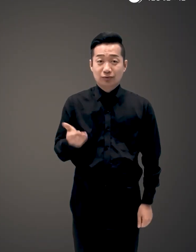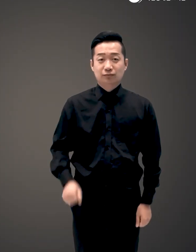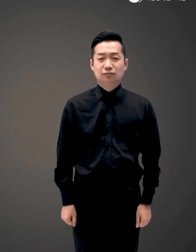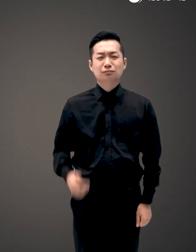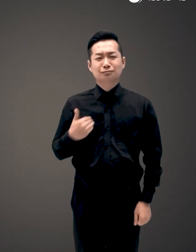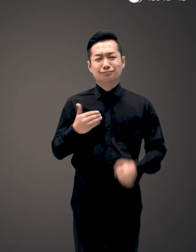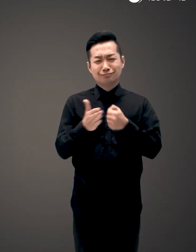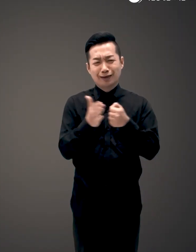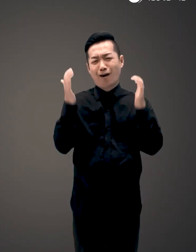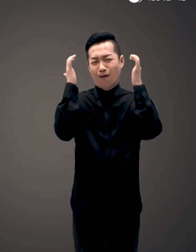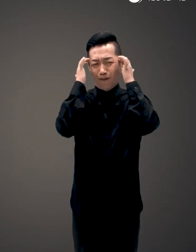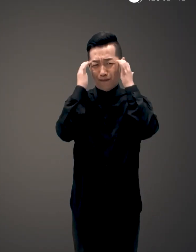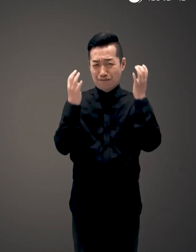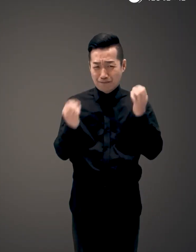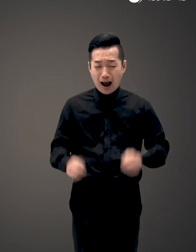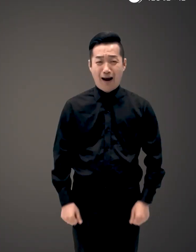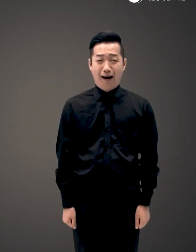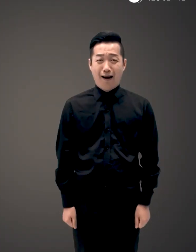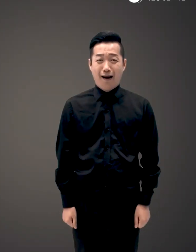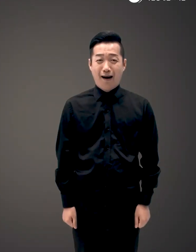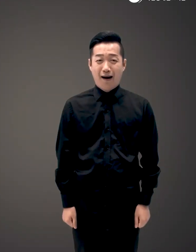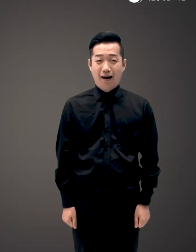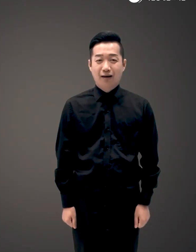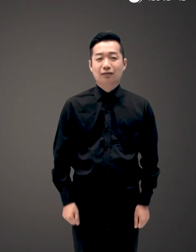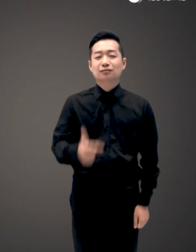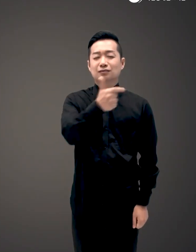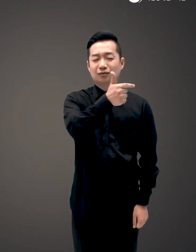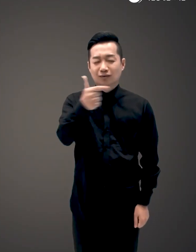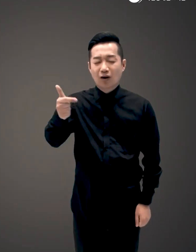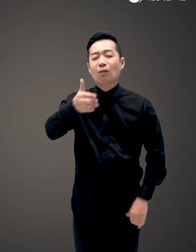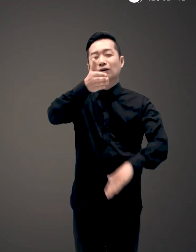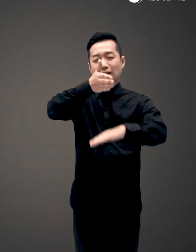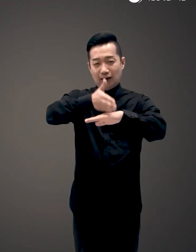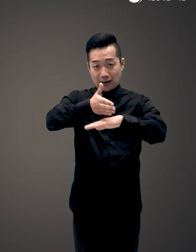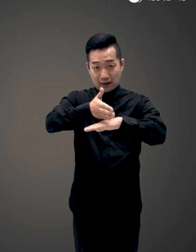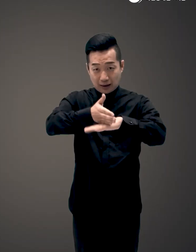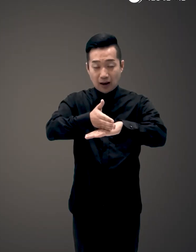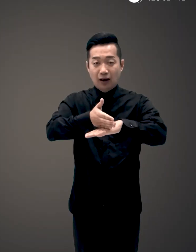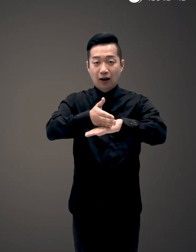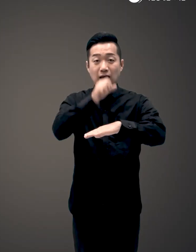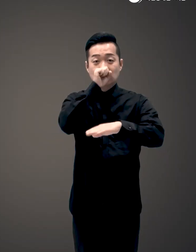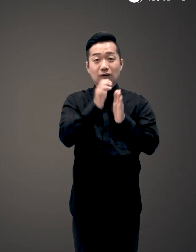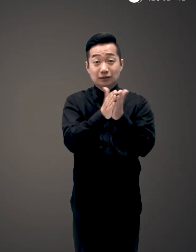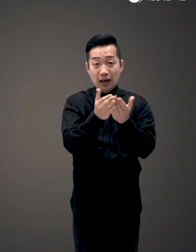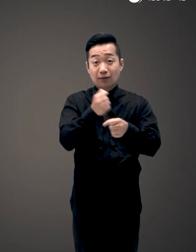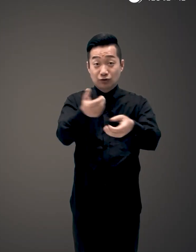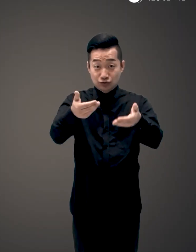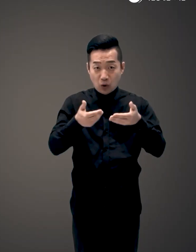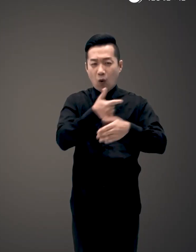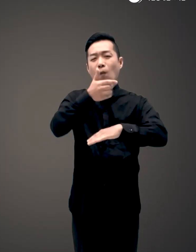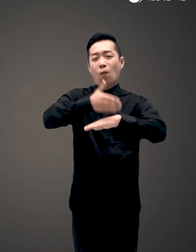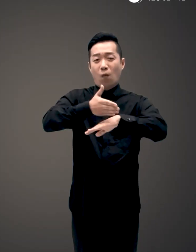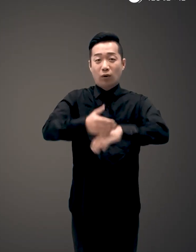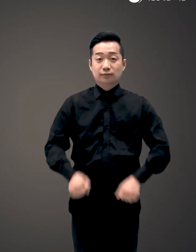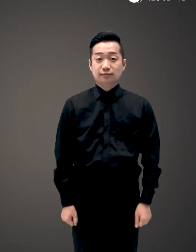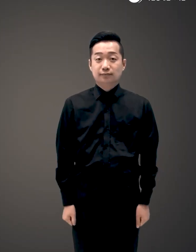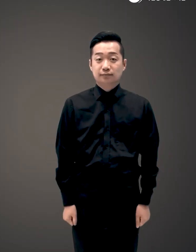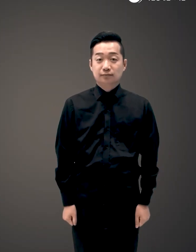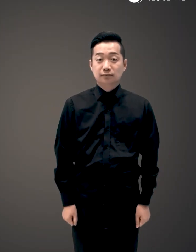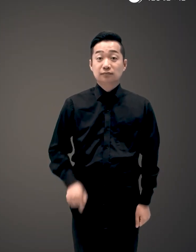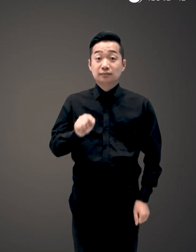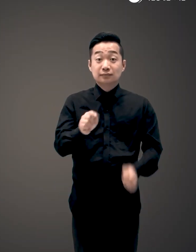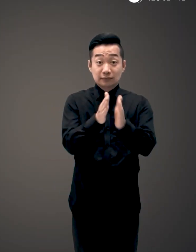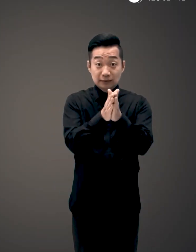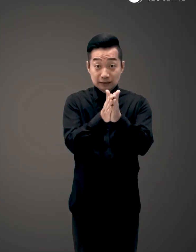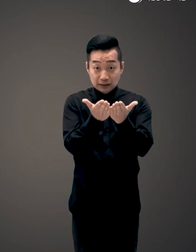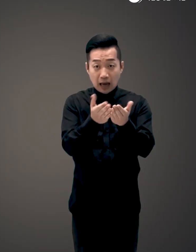너무 저 때문에 고생 많으셨는데, 너무 감사드리고 좋은 책 만들어주셔서 너무 감사하고, 또